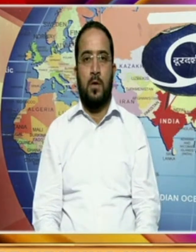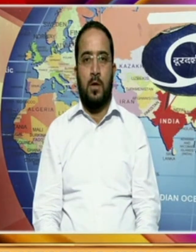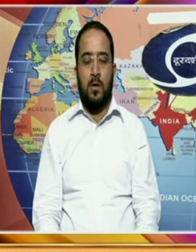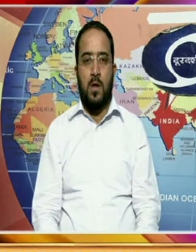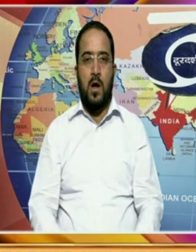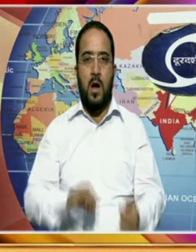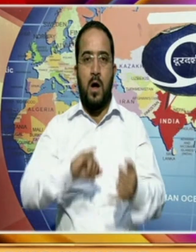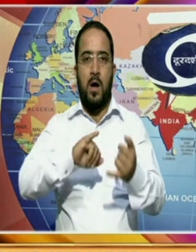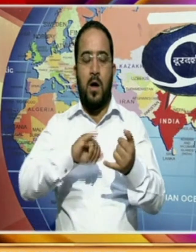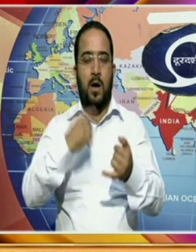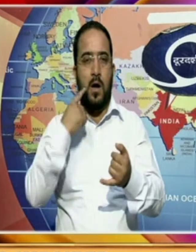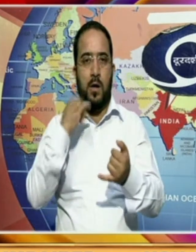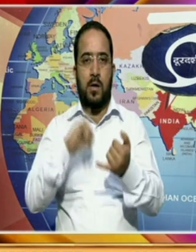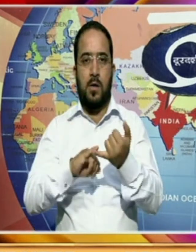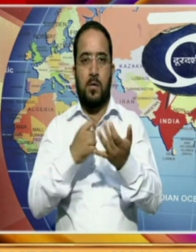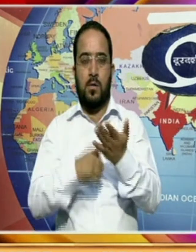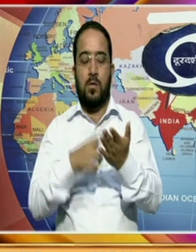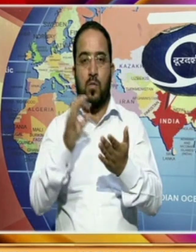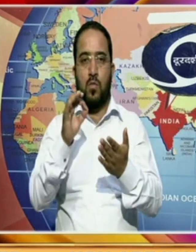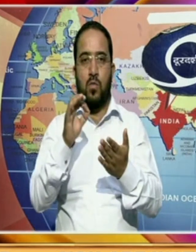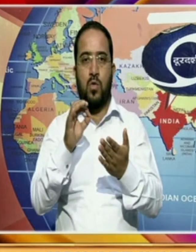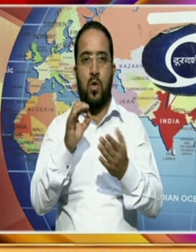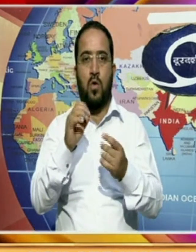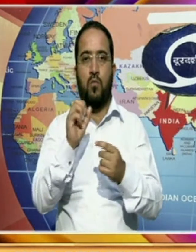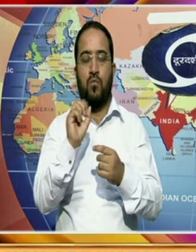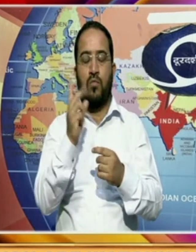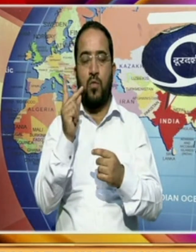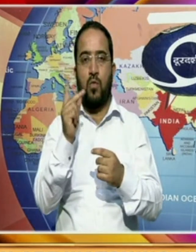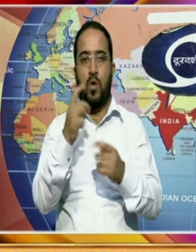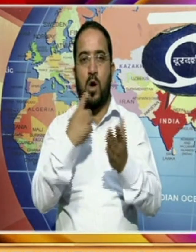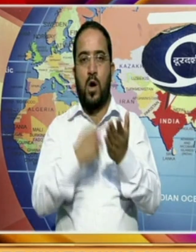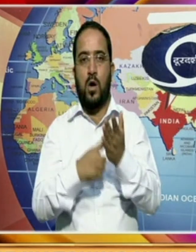इसरो ने मजीद यह भी बताया कि लैंडर में एक रोवर नसब है